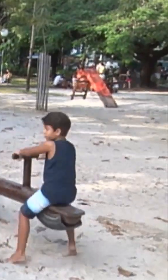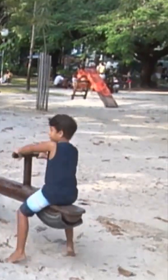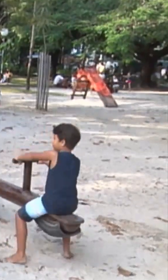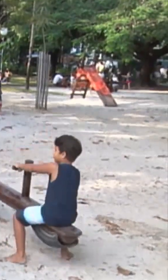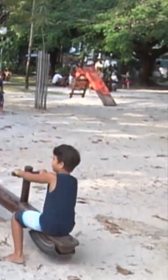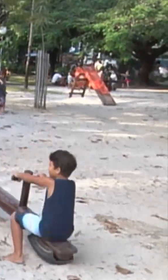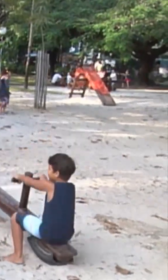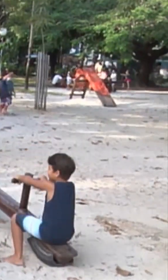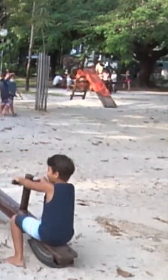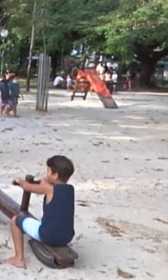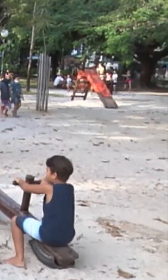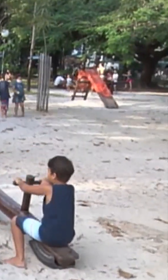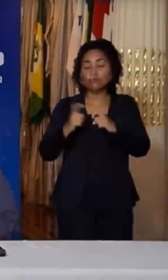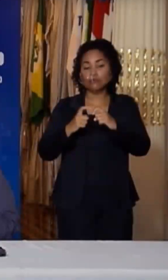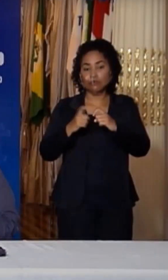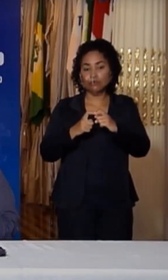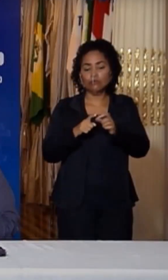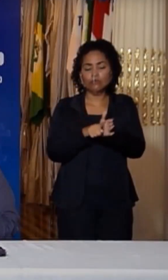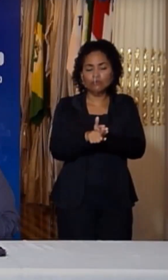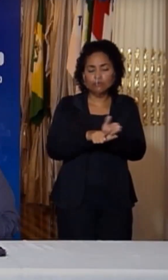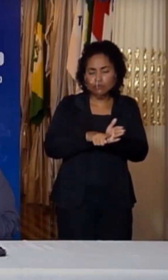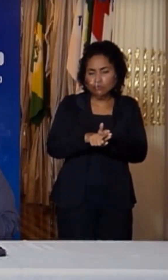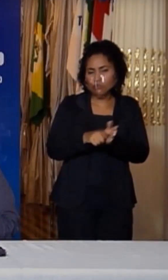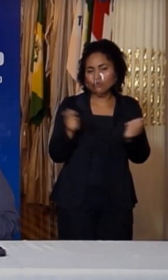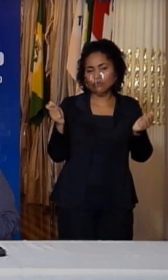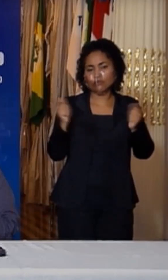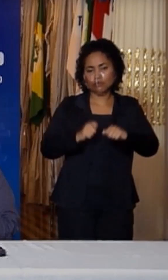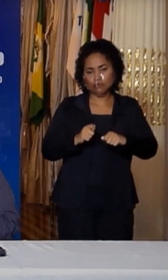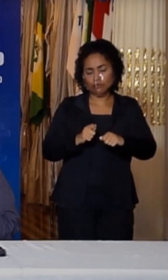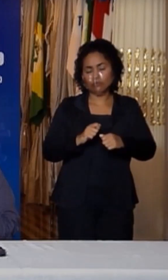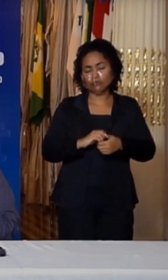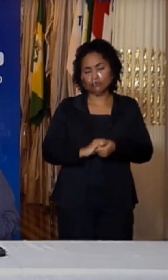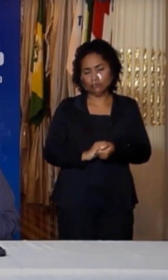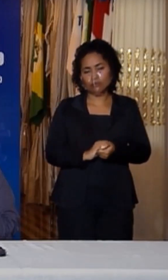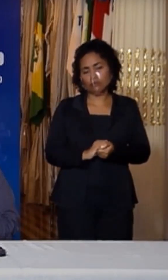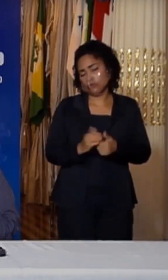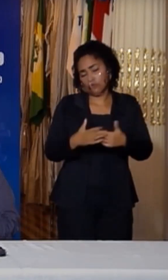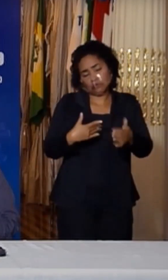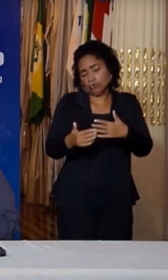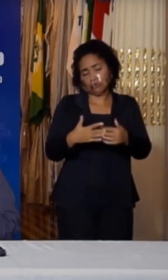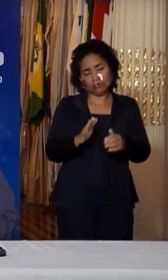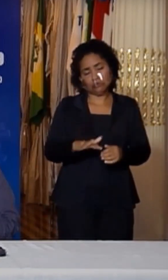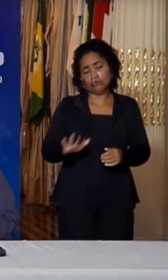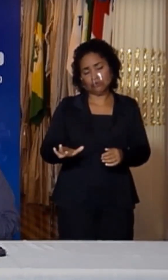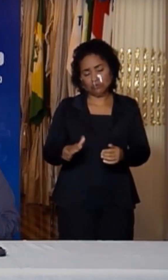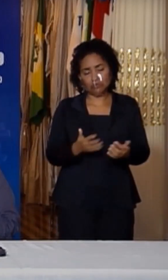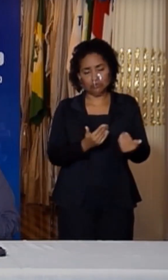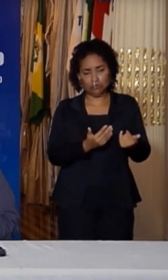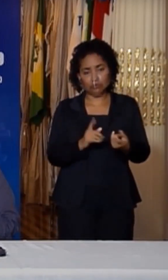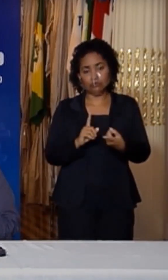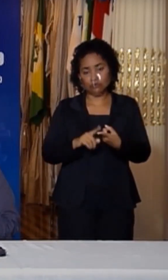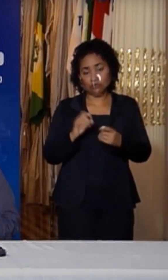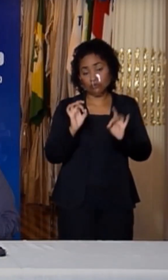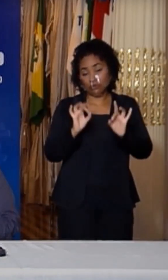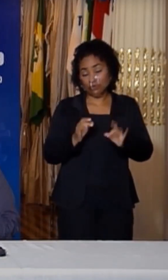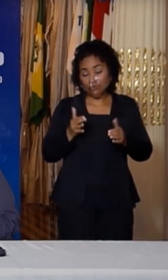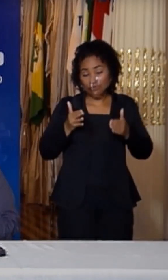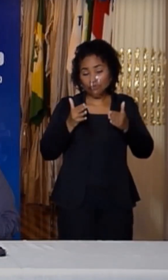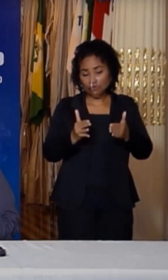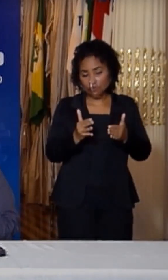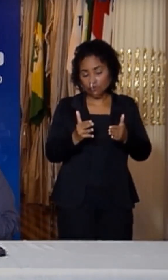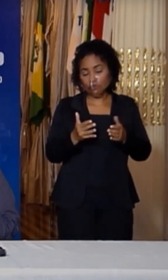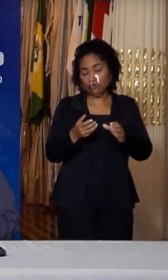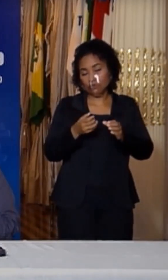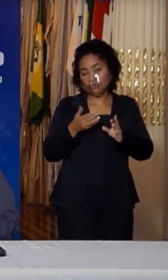de saúde para que se possa investigar a possibilidade, isso para qualquer criança e adolescente, mas especialmente para aquelas que